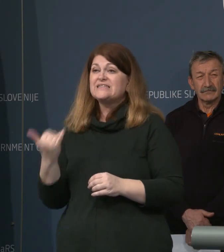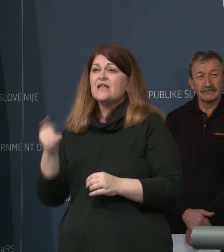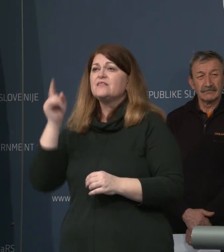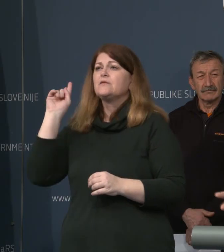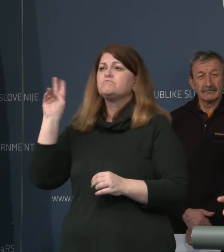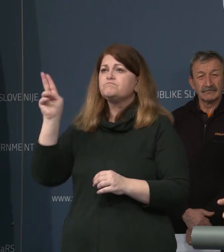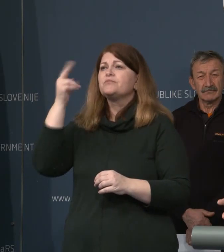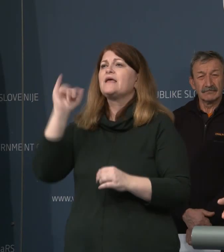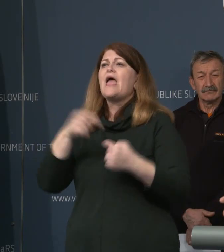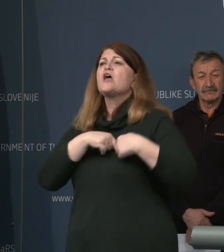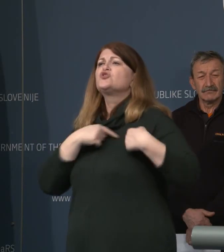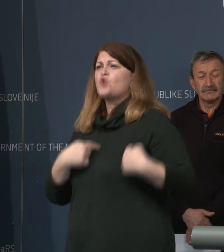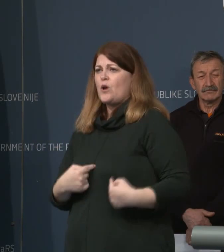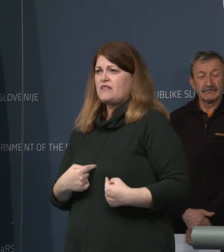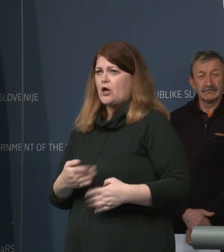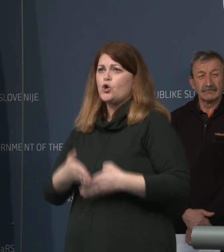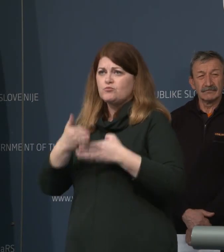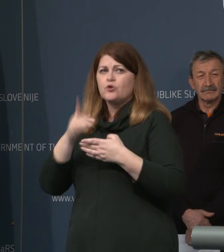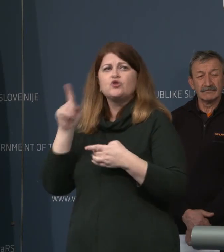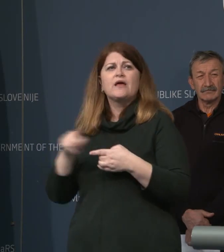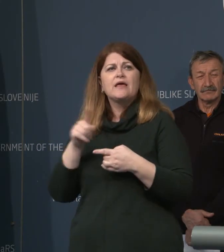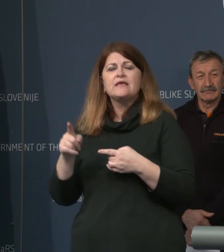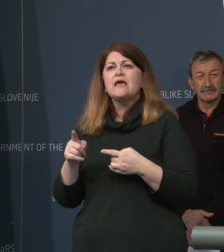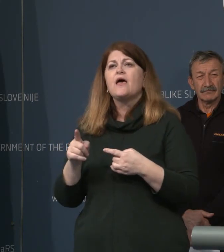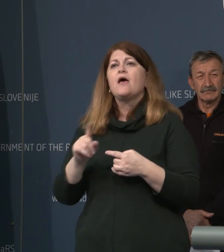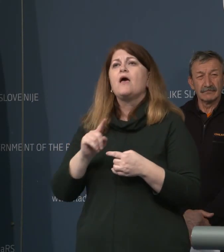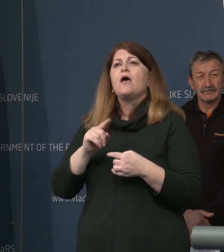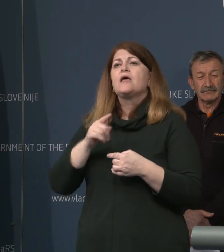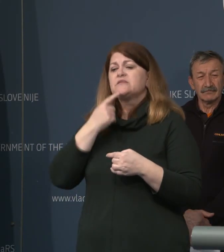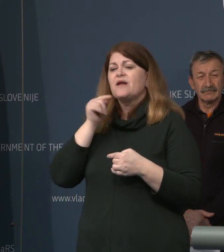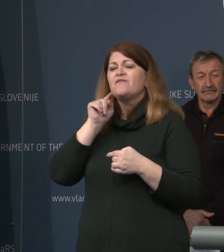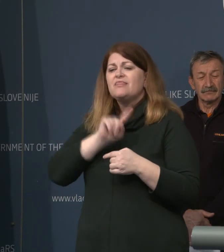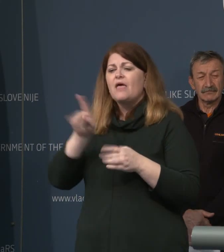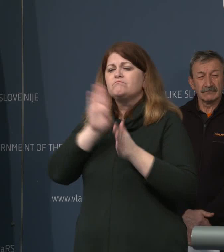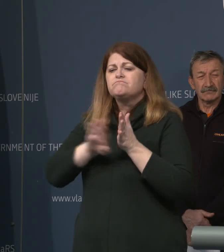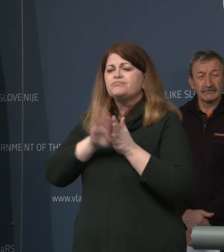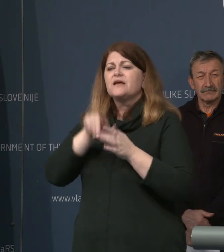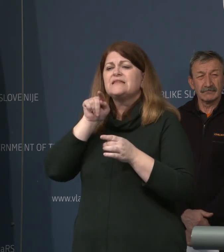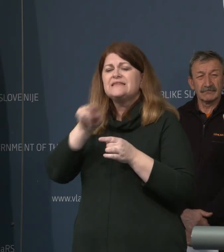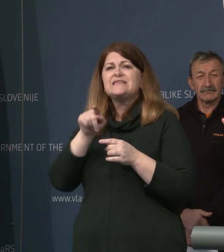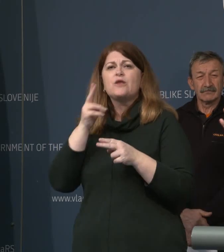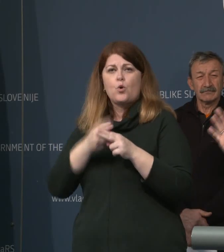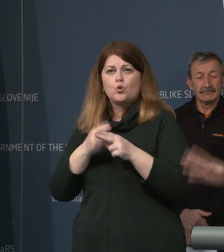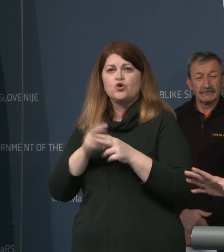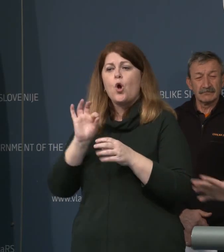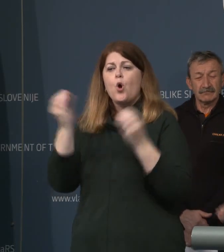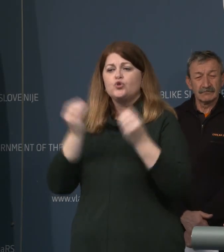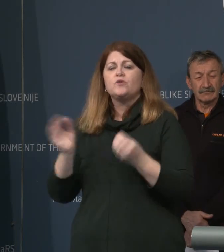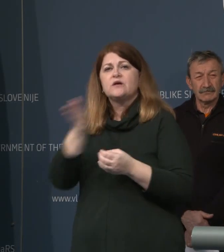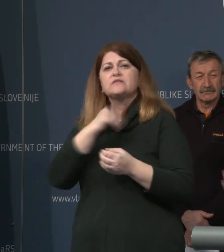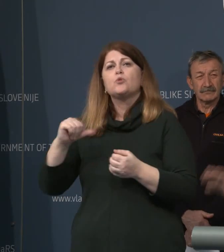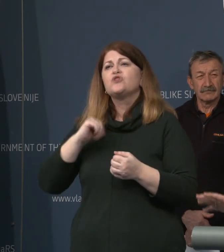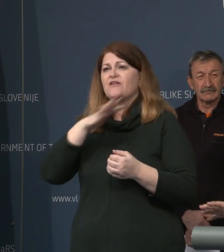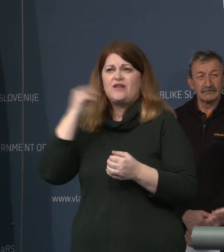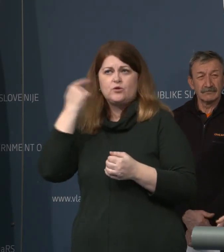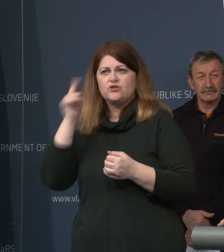bil solidarnost in pa seveda dekriminalizacija okuženih ali potencialno okuženih, o čemer smo včeraj veliko